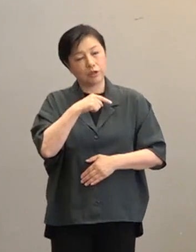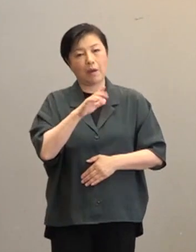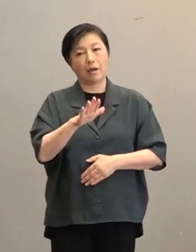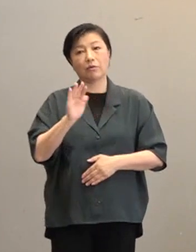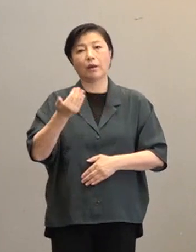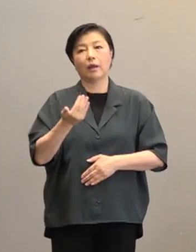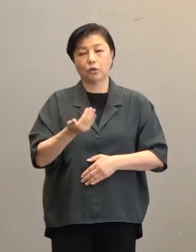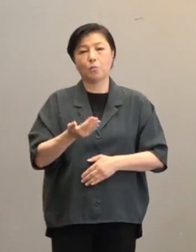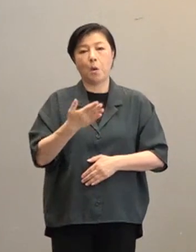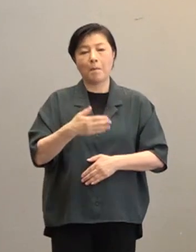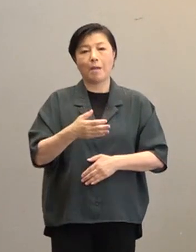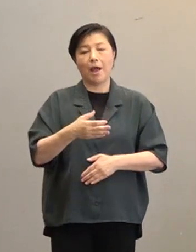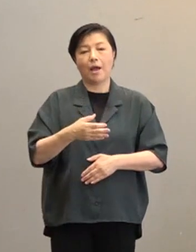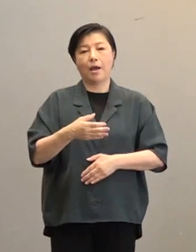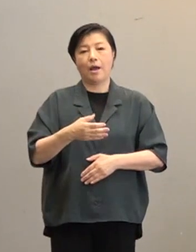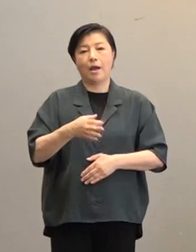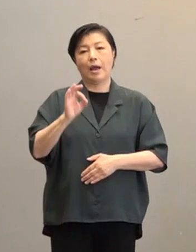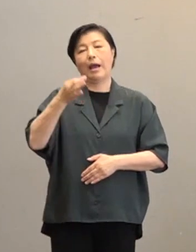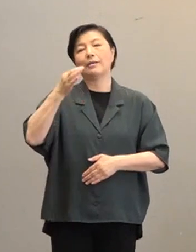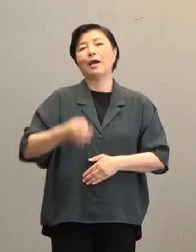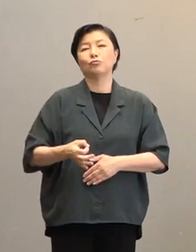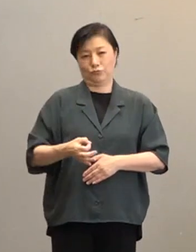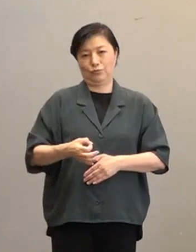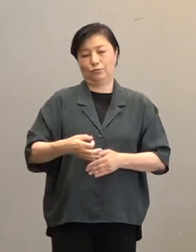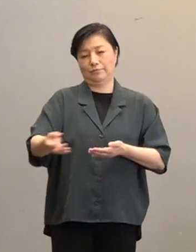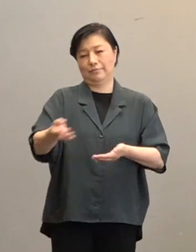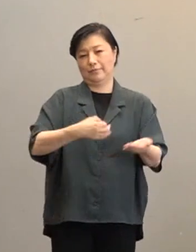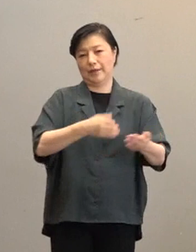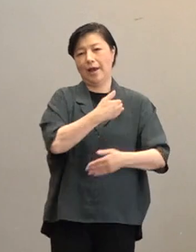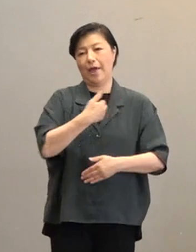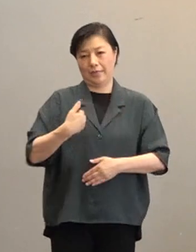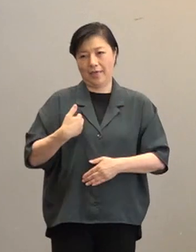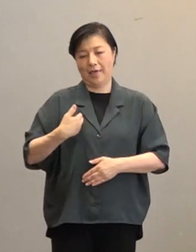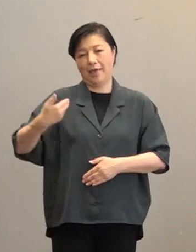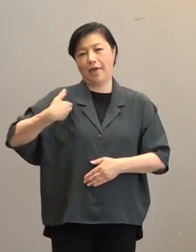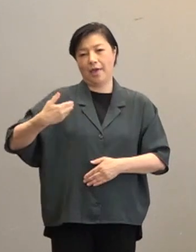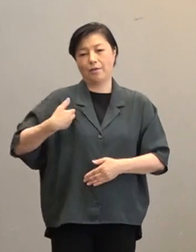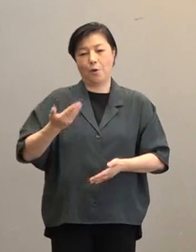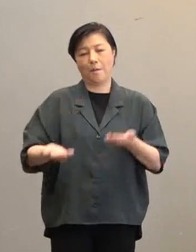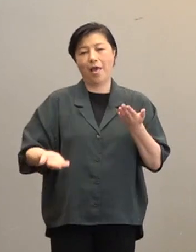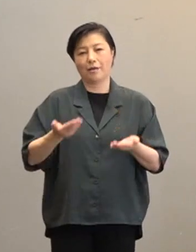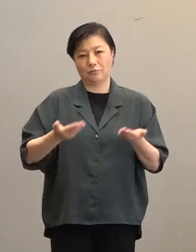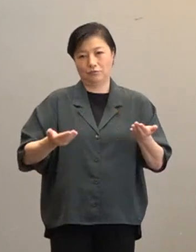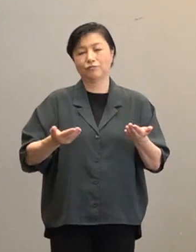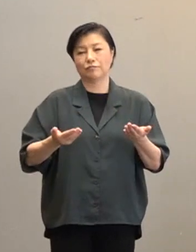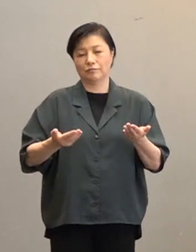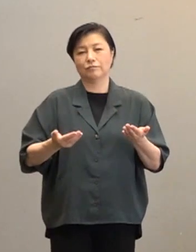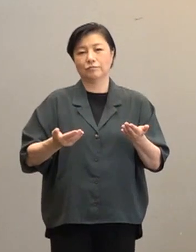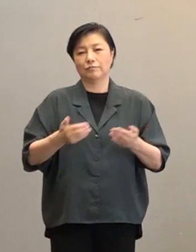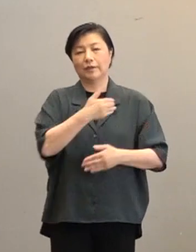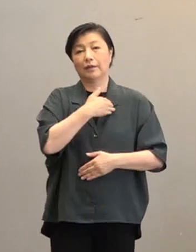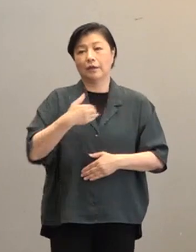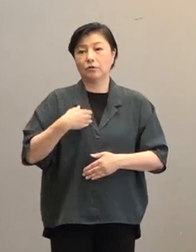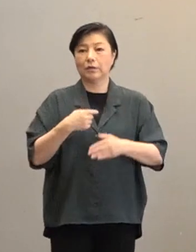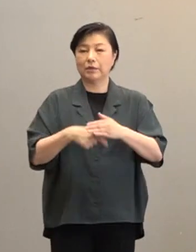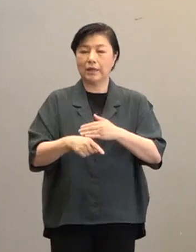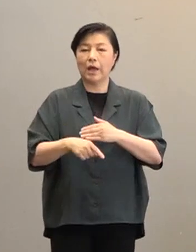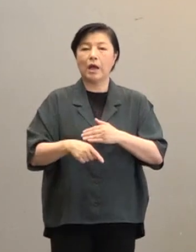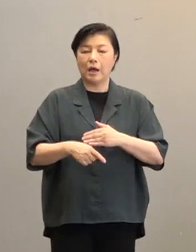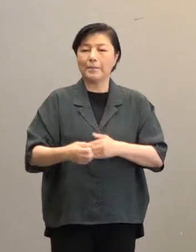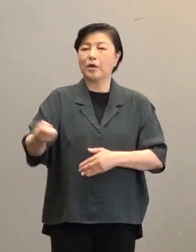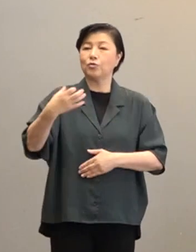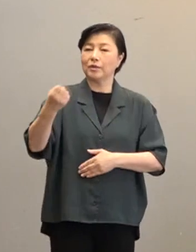ども、比較的安価にそういう意味では栄養バランスが整えられるという意味においては、おっしゃっていただいたように、全